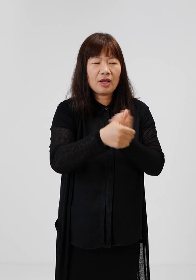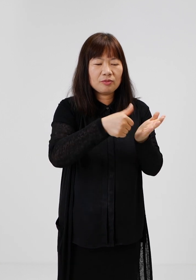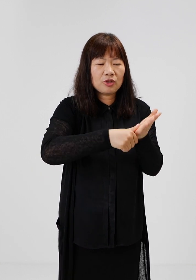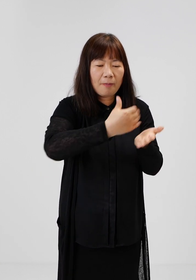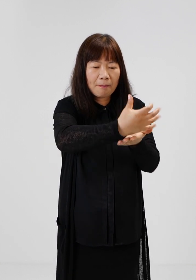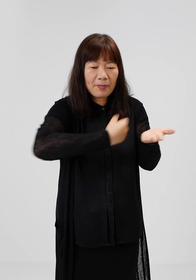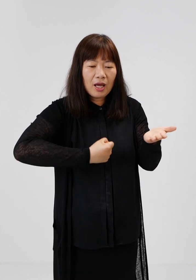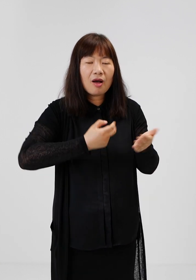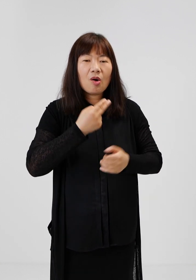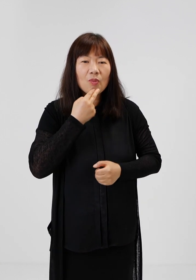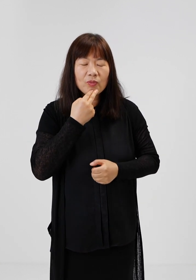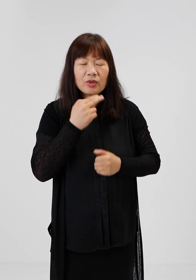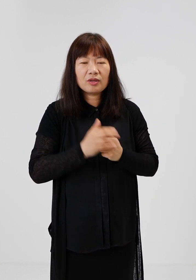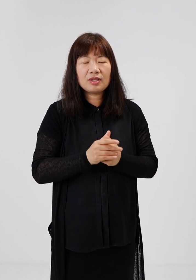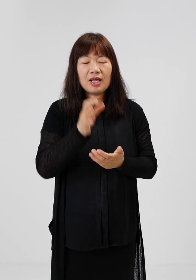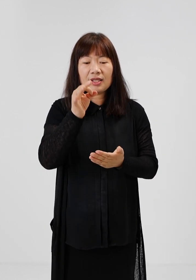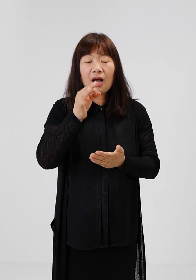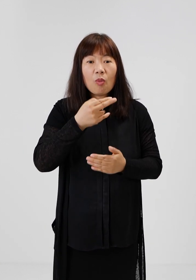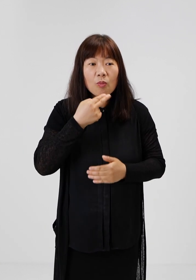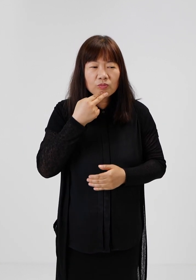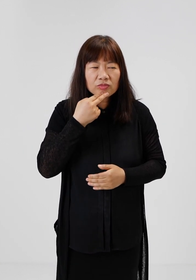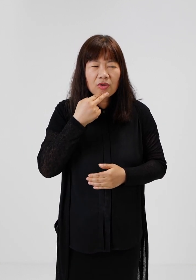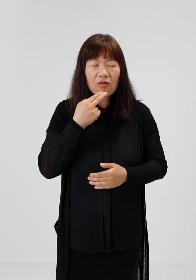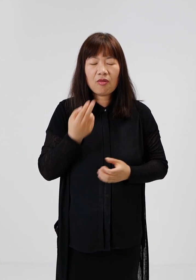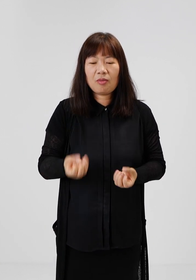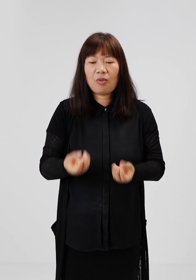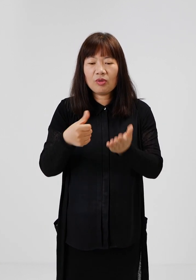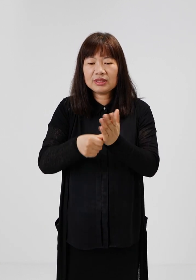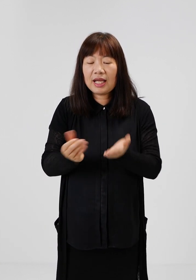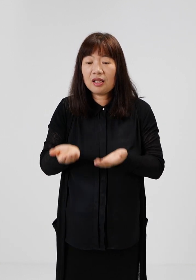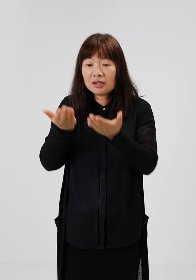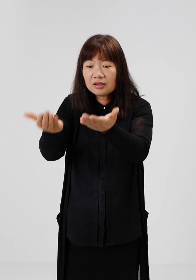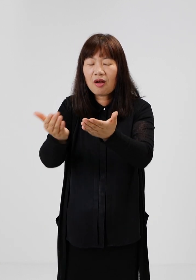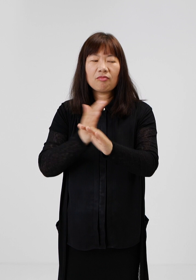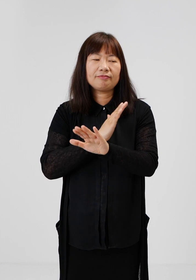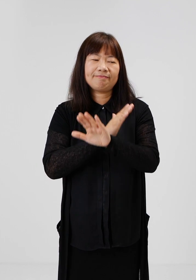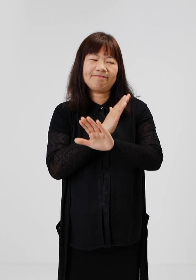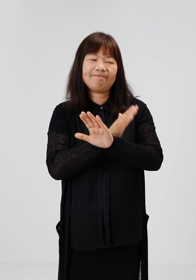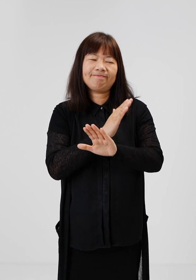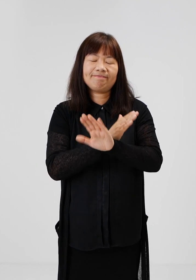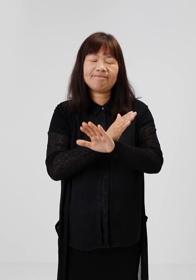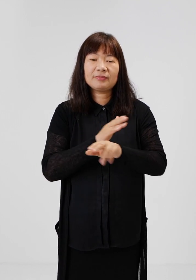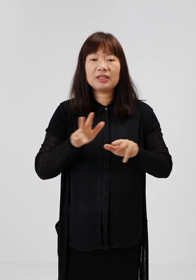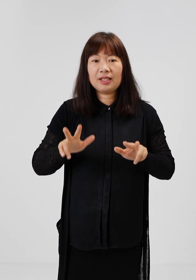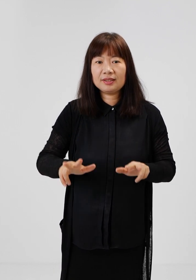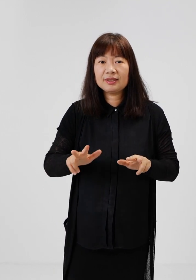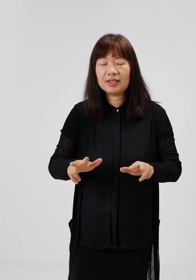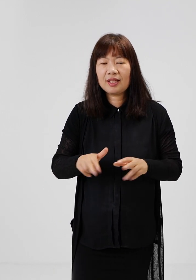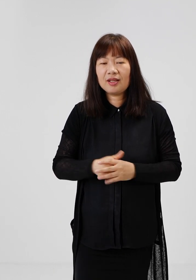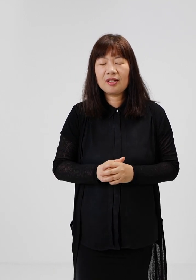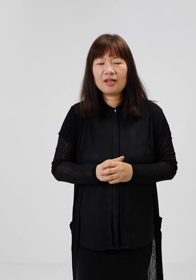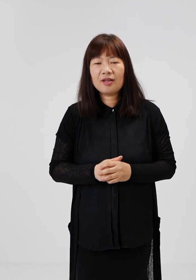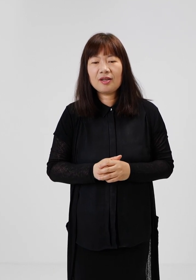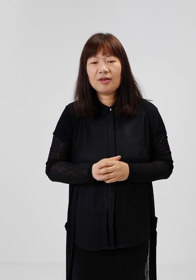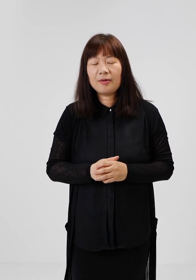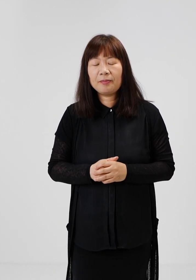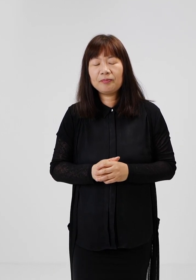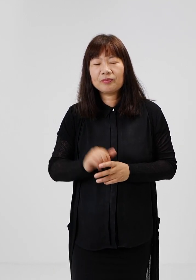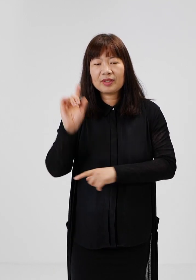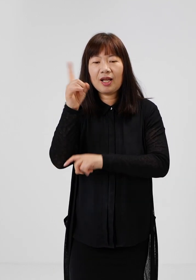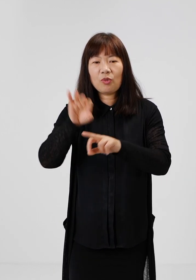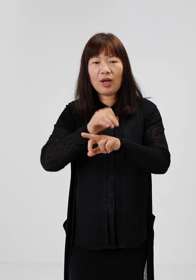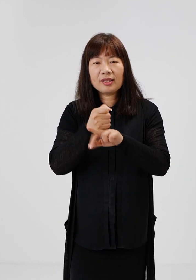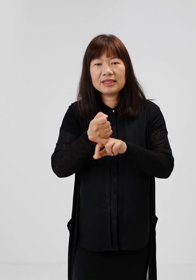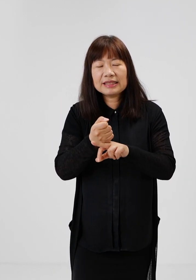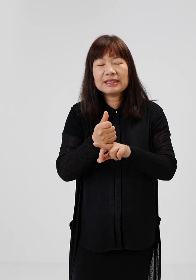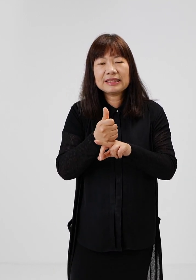빼앗지 아니하겠고 값 없이는 번제를 드리지도 아니하리라 하니라. 이제 조금 혼이 난 다음에 정신이 제대로